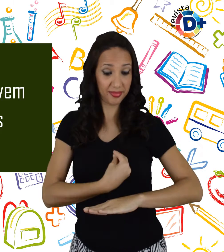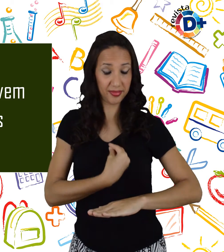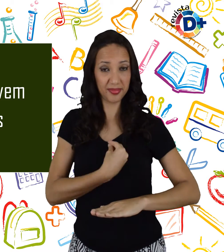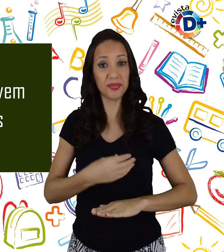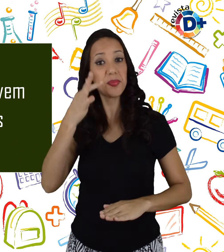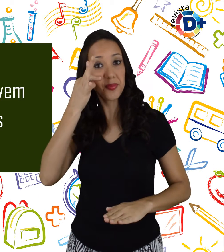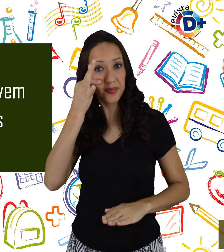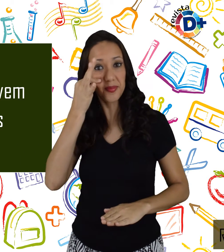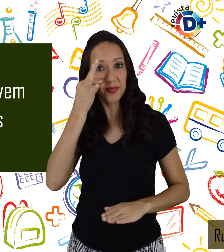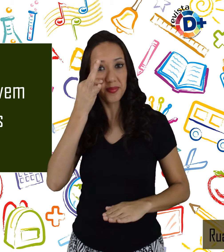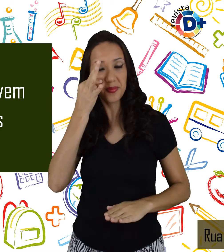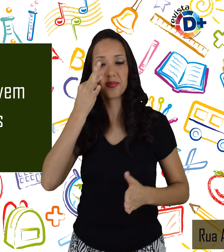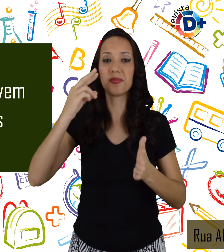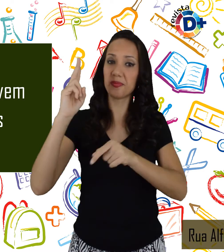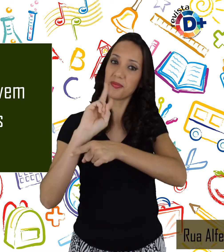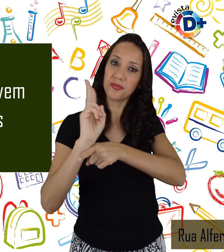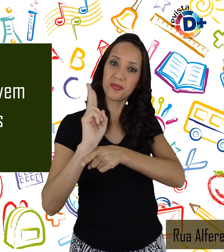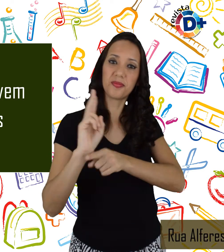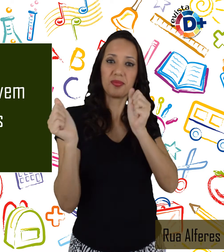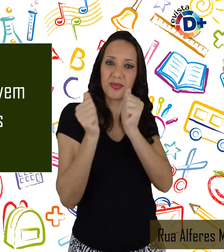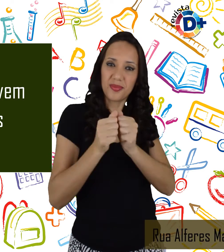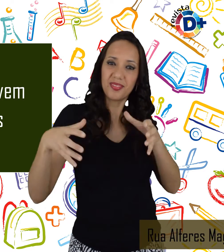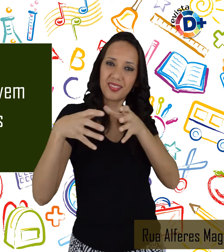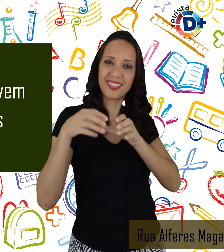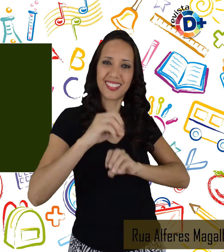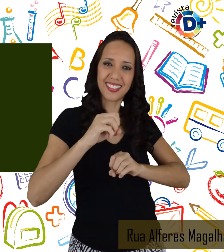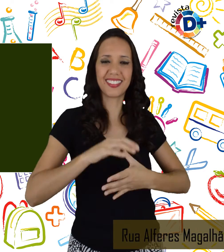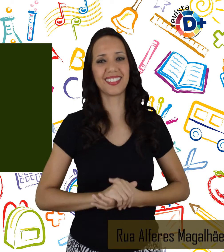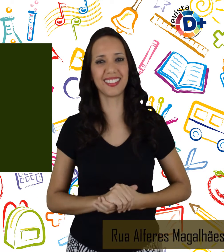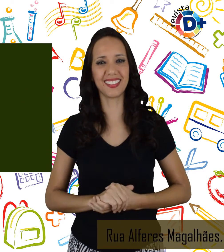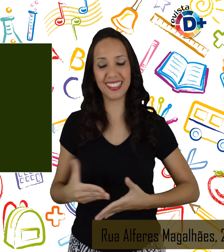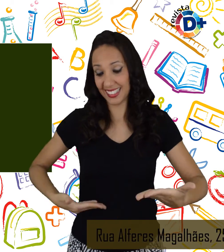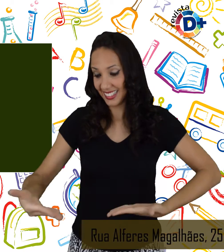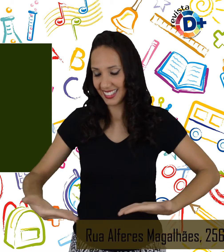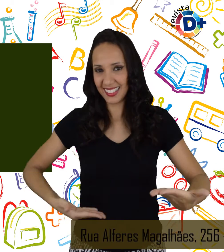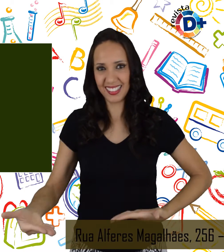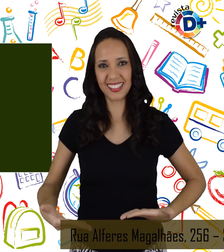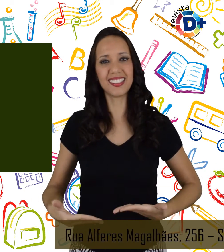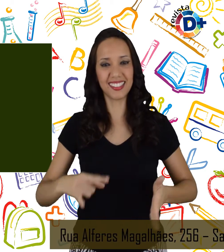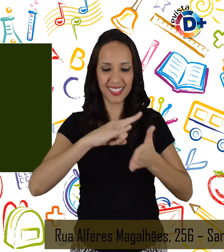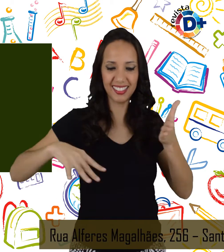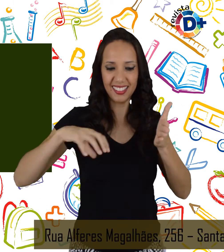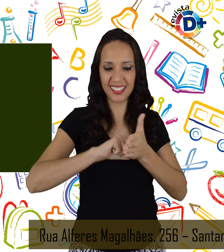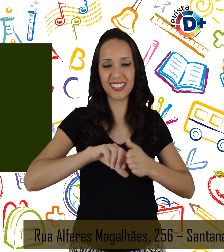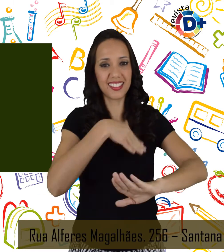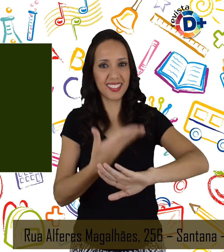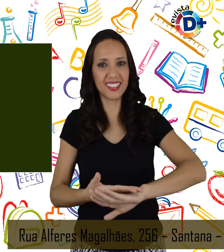a inscrição monitorada pela equipe educacional serviço inscrições até 7 de outubro